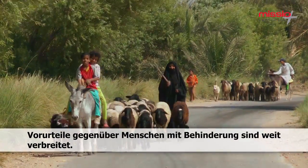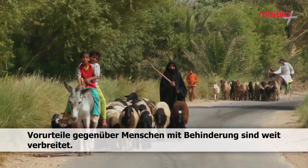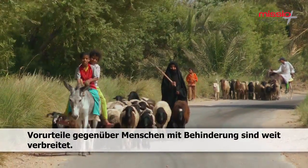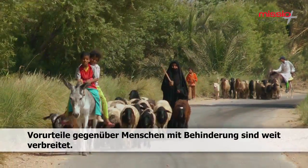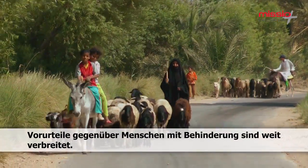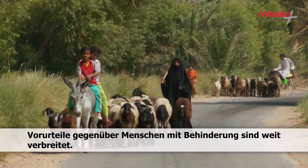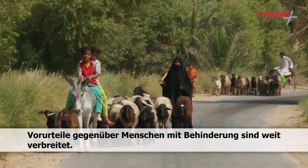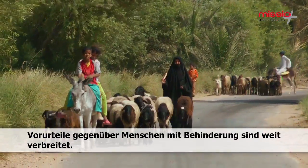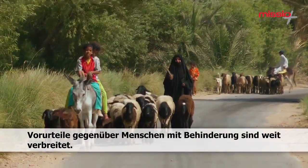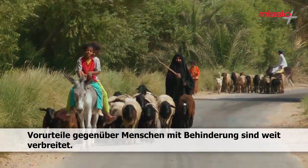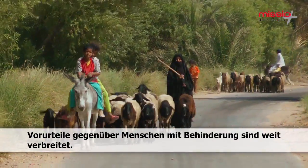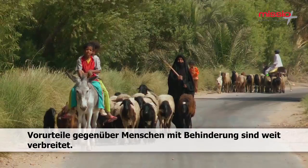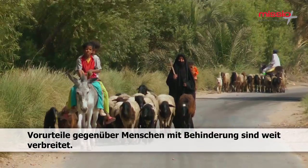behinderten Menschen sind weit verbreitet.